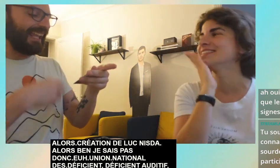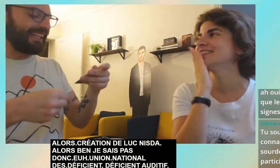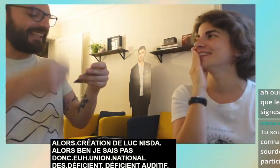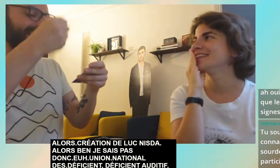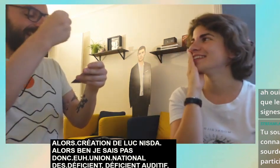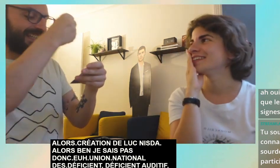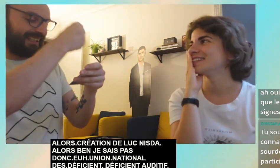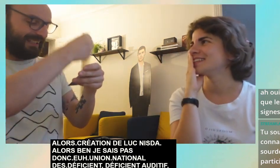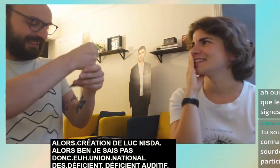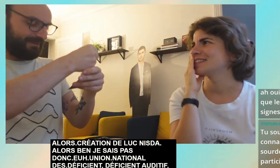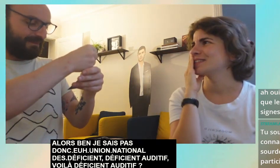Est